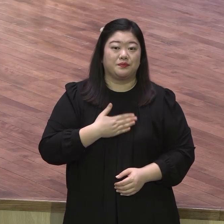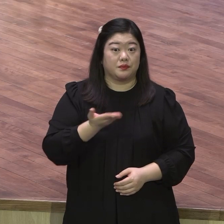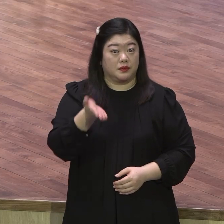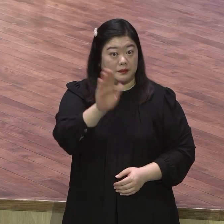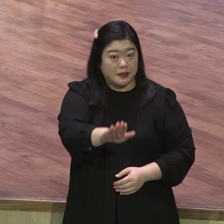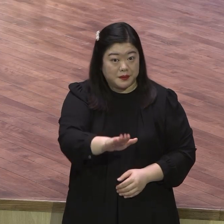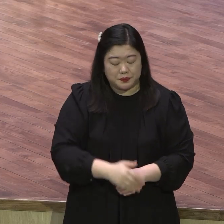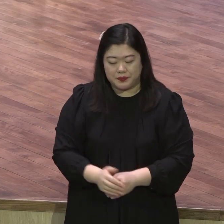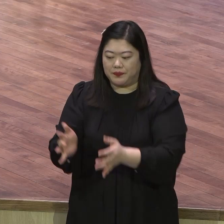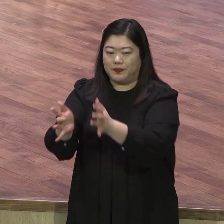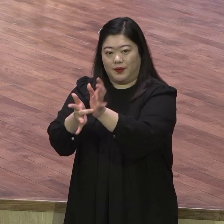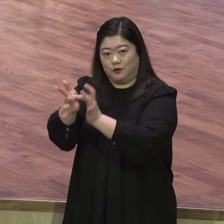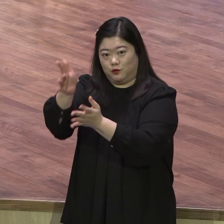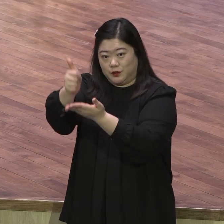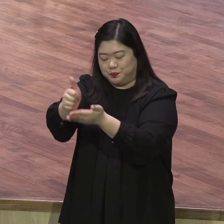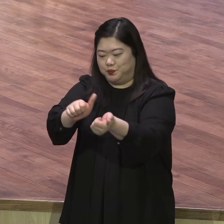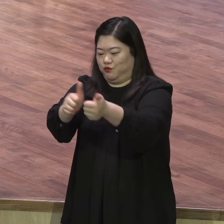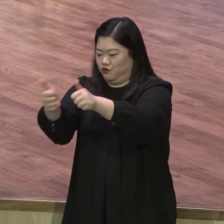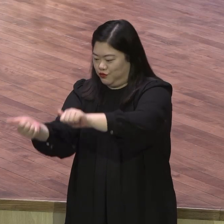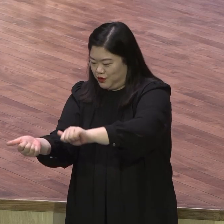예수님의 이 부활을